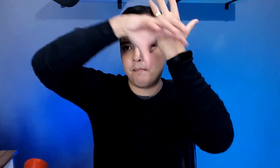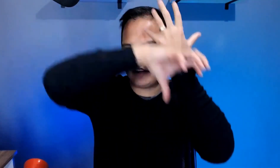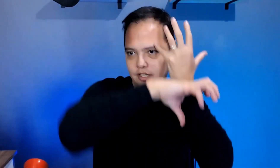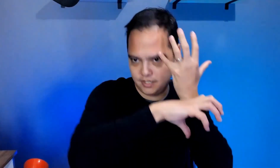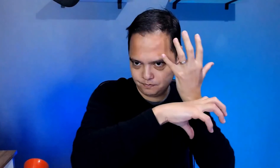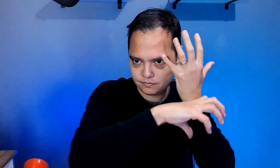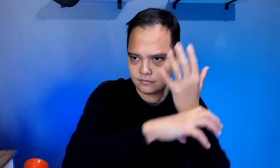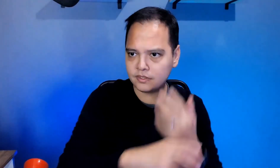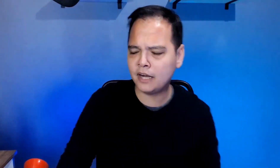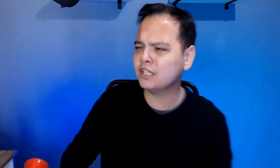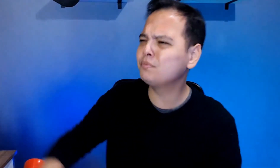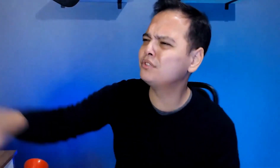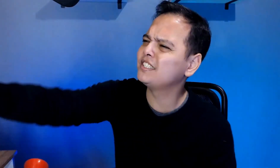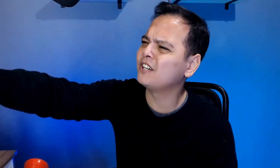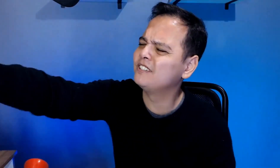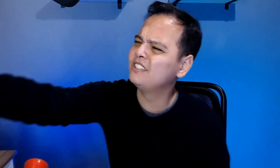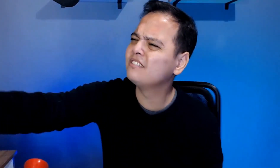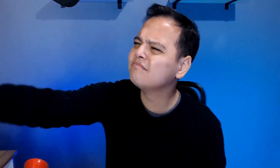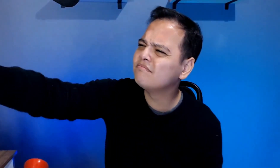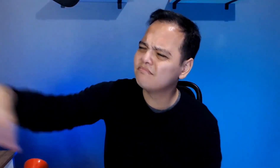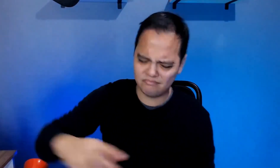daqui. Aí eu chego pro surdo assim, ó.